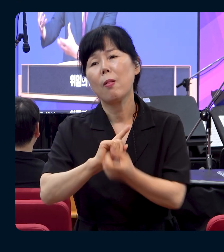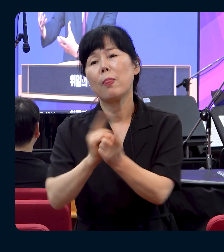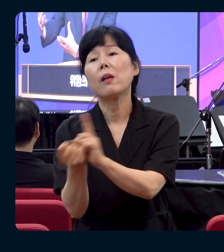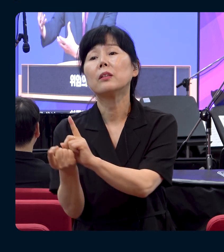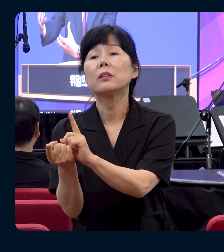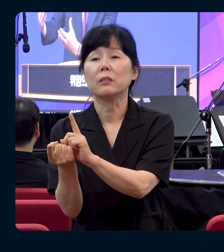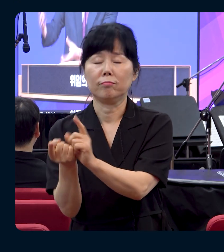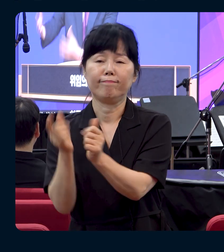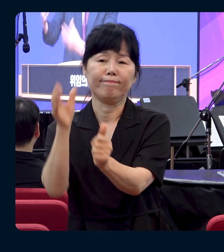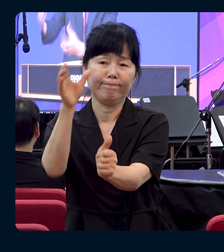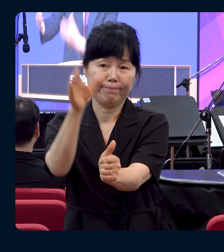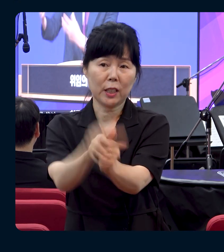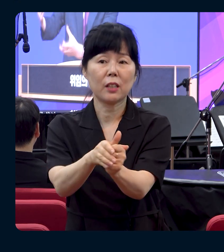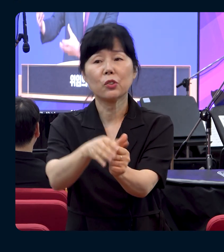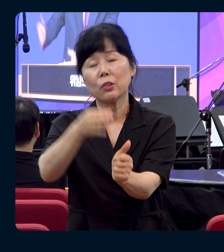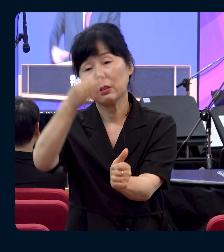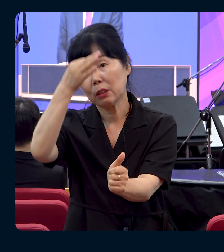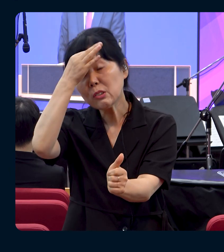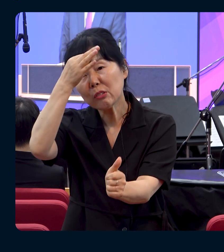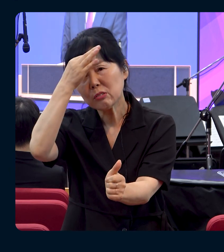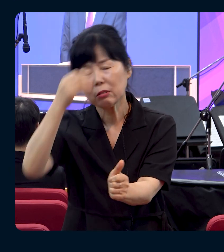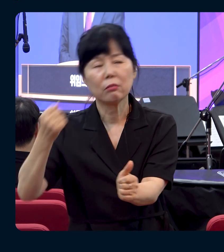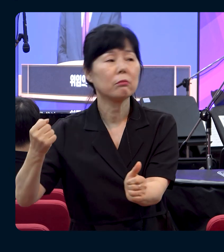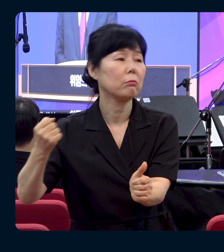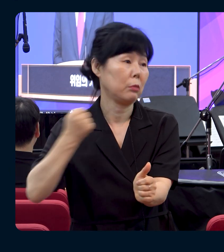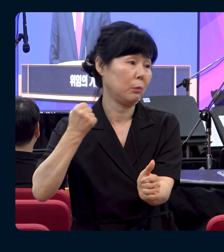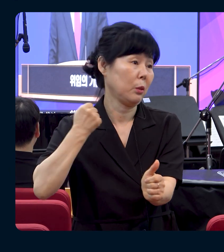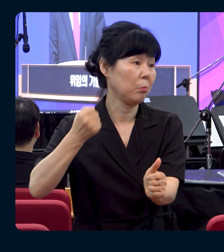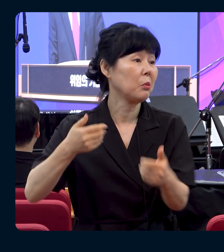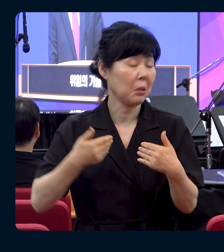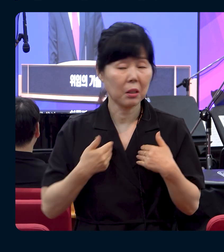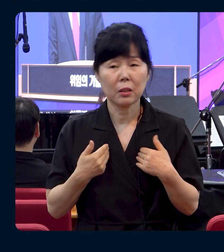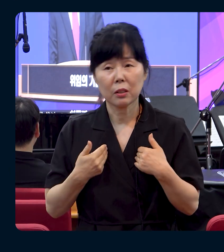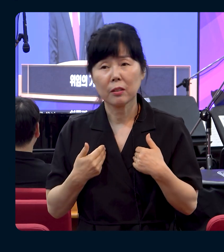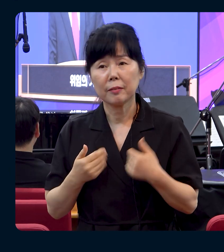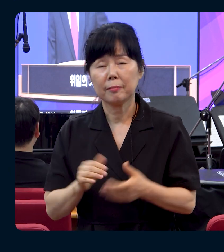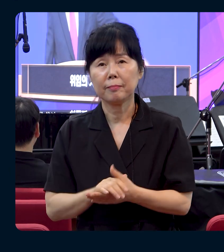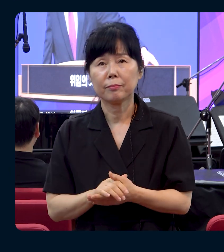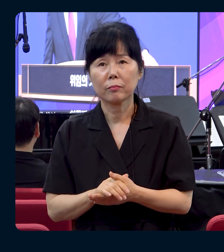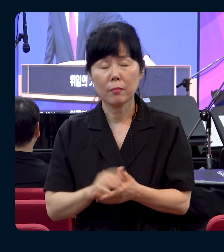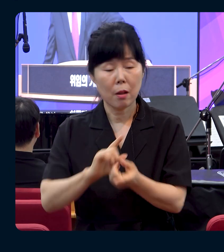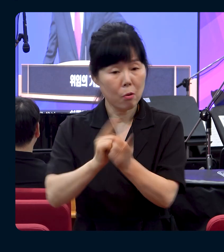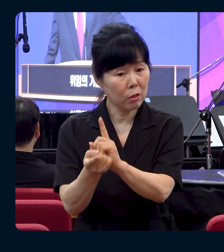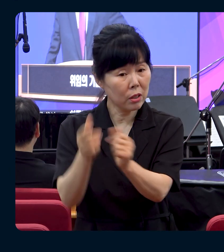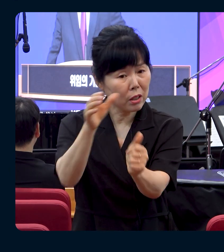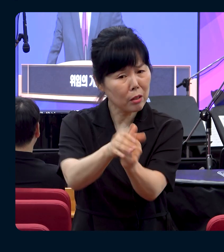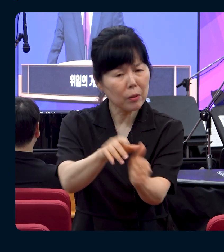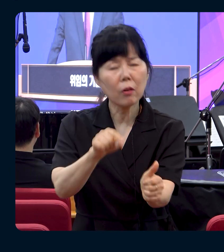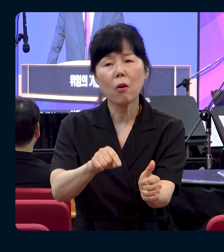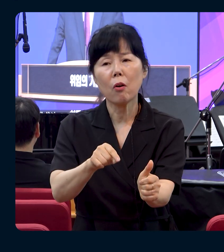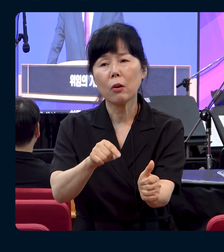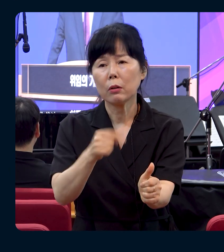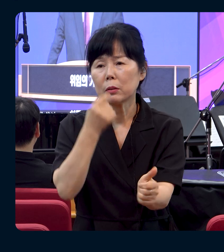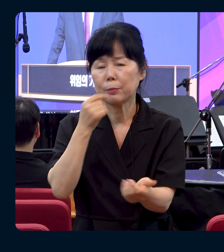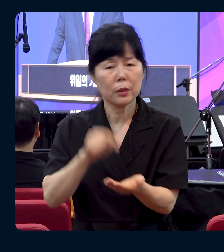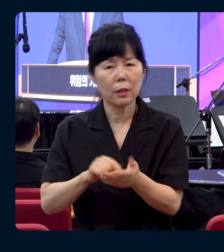아트, 위임할 수 있는 기술이 있어야 한다는 거예요. 여러분, 위임한다는 게 그렇게 쉬운 게 아니에요.